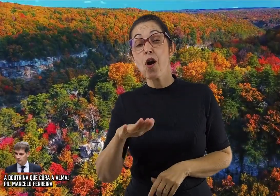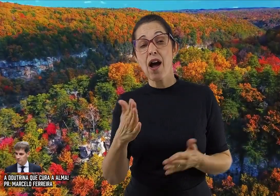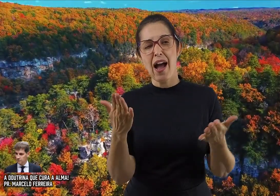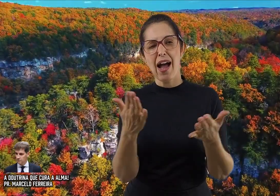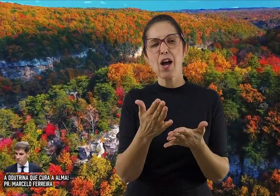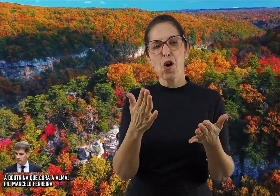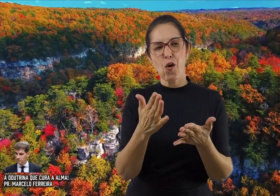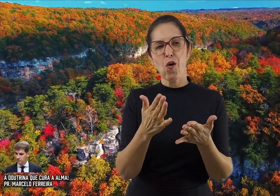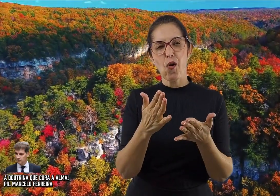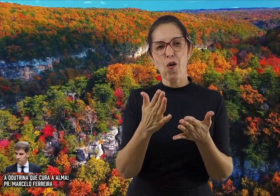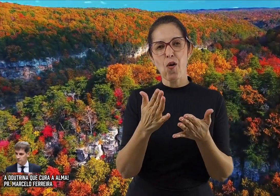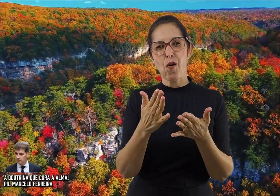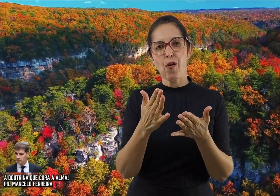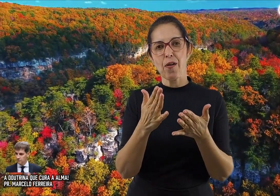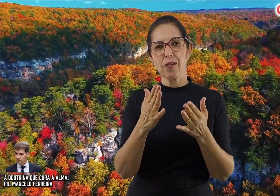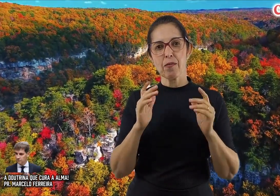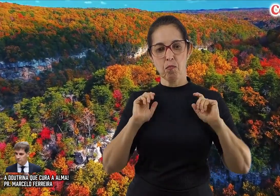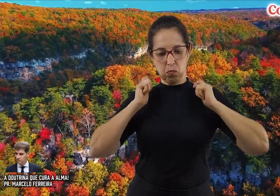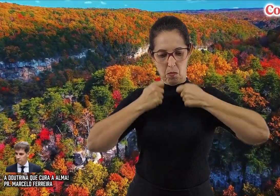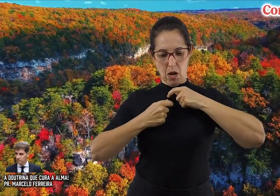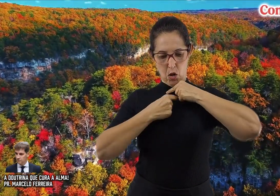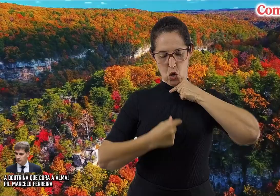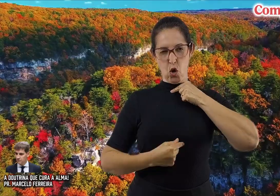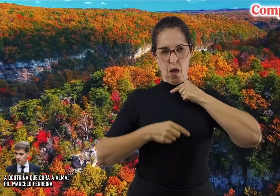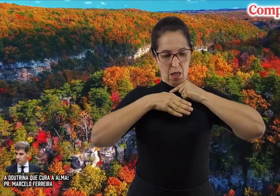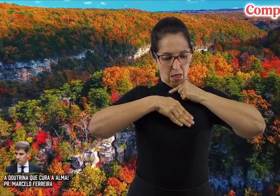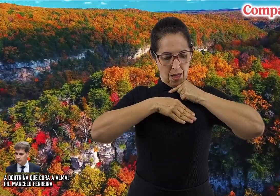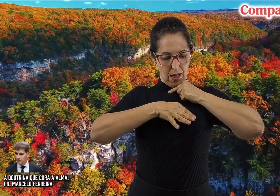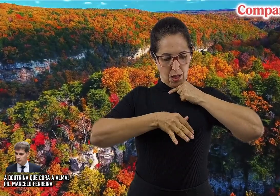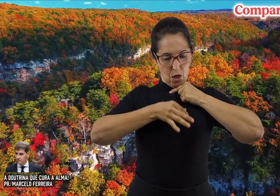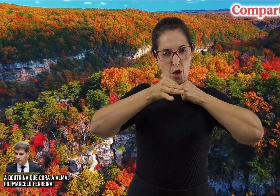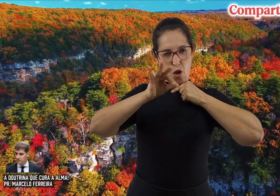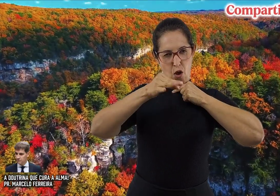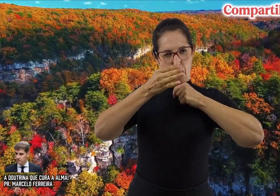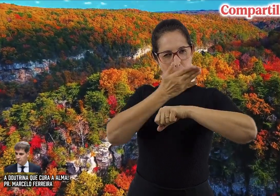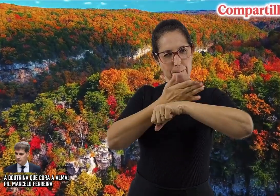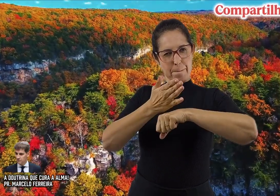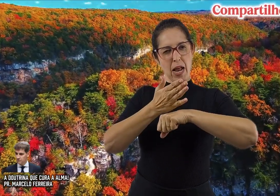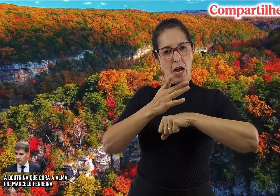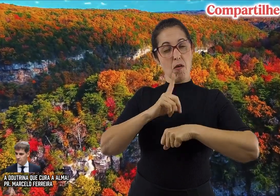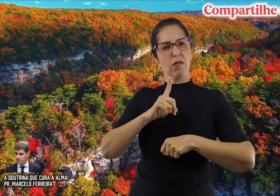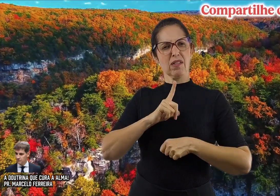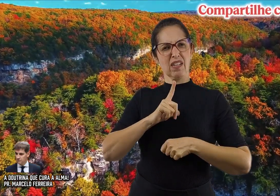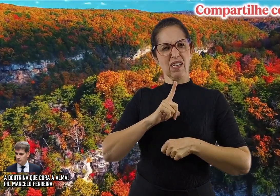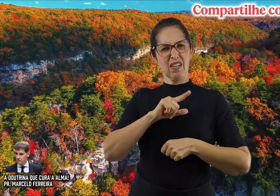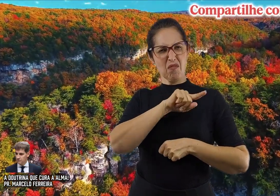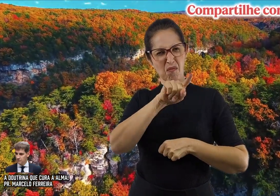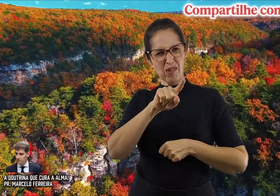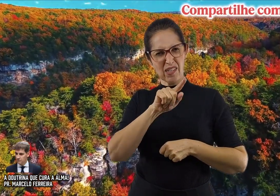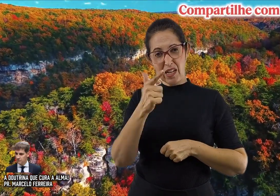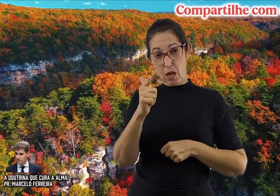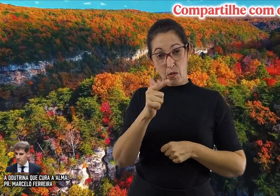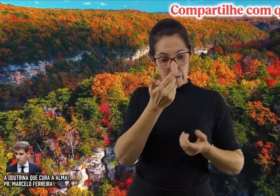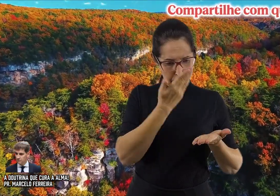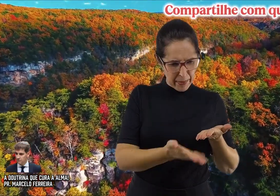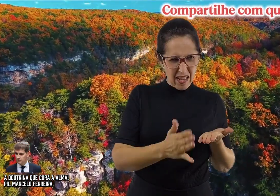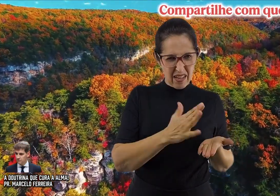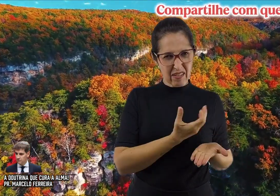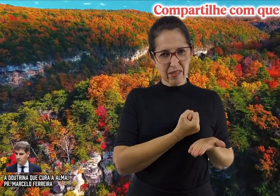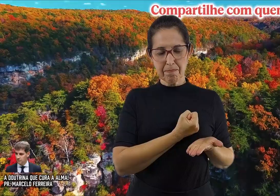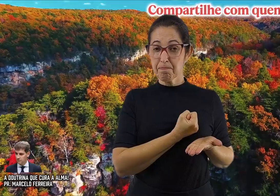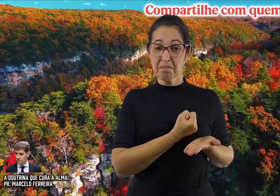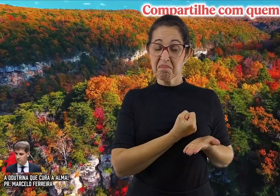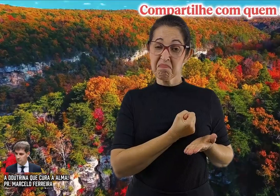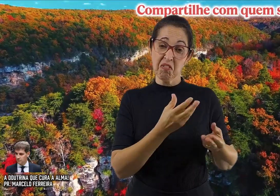passar a usar agora um lenço branco no paletó. Ninguém vai perder a salvação por causa disso. Mas ninguém